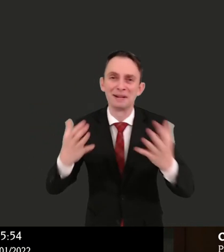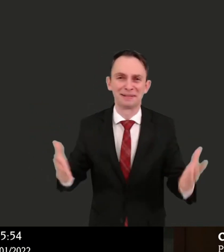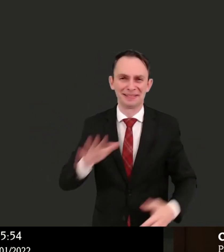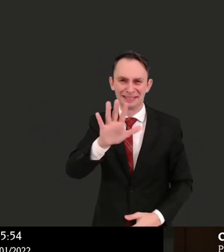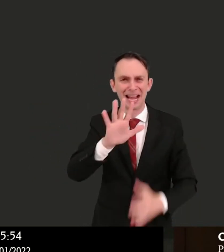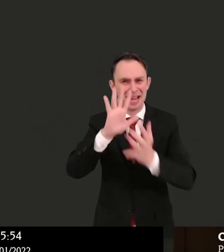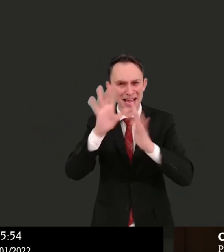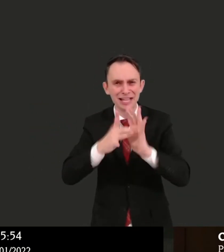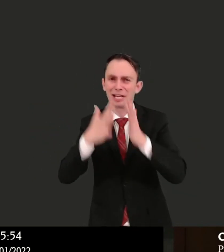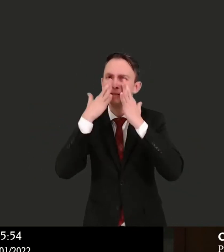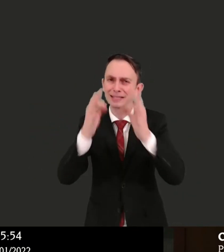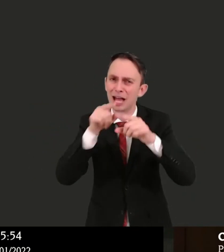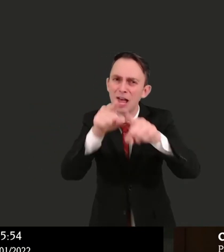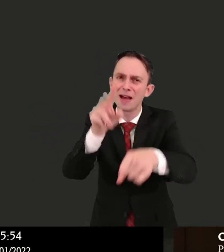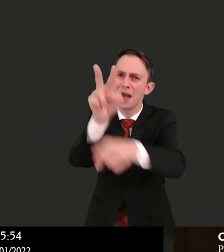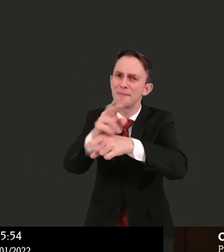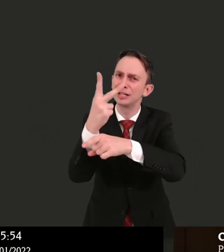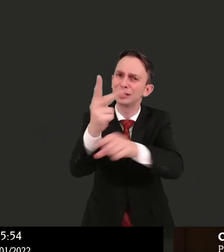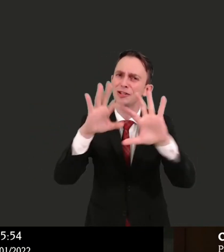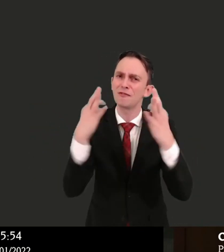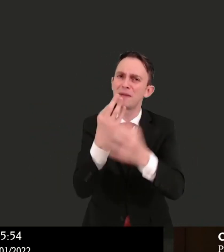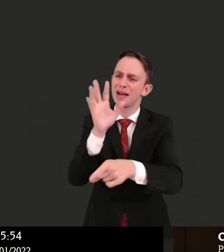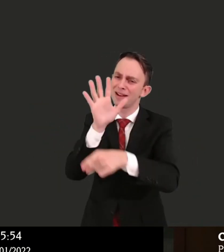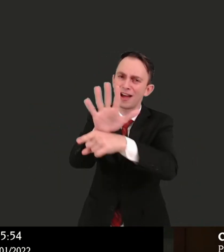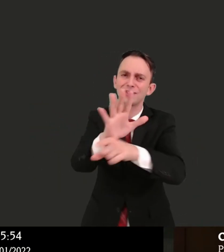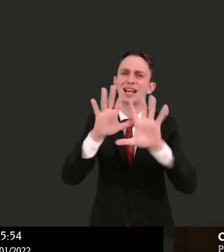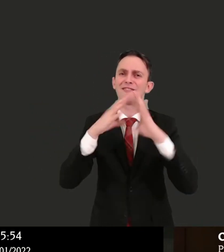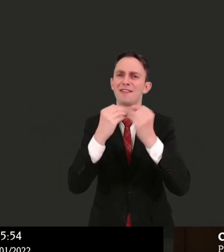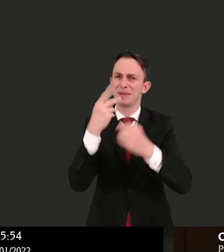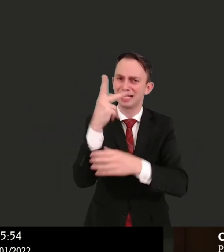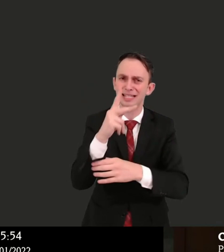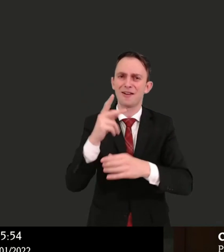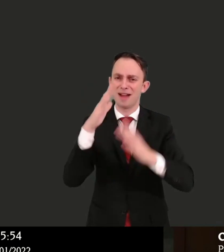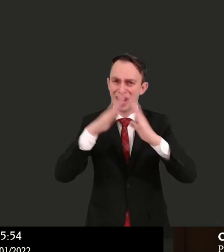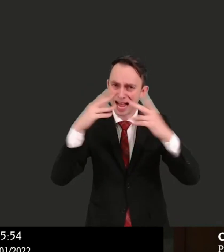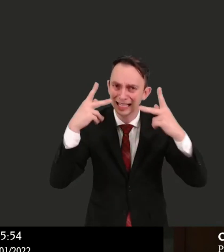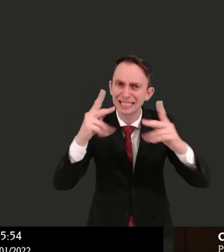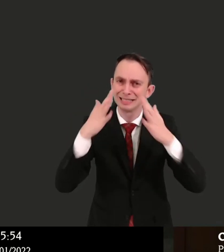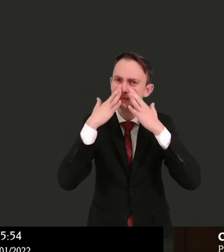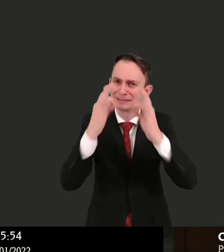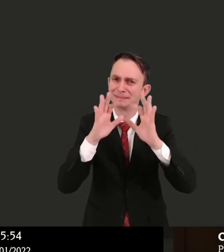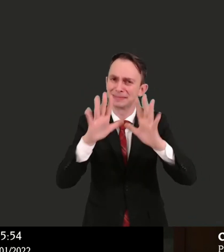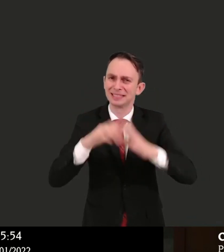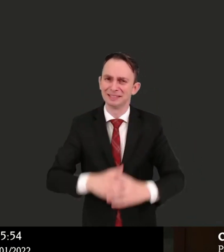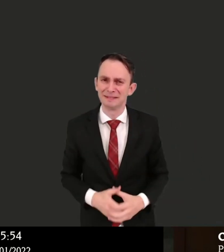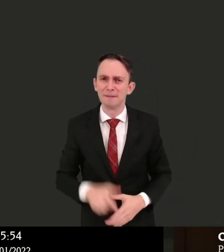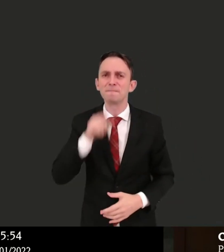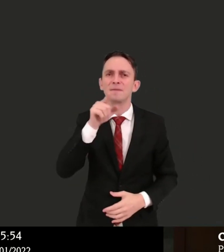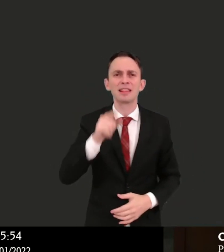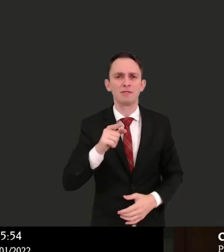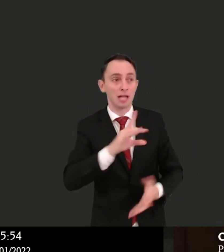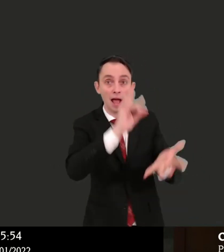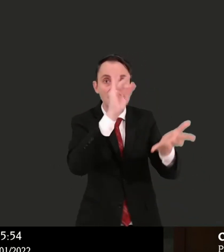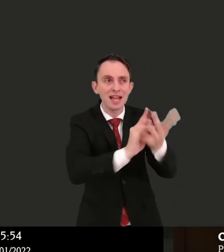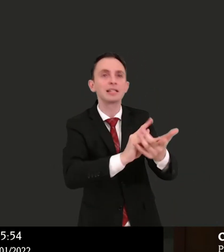tua casa. Protege o povo de Deus, que Deus te protege. Defende a verdade, e a verdade se levanta no tribunal e te